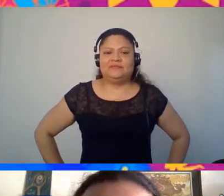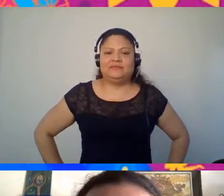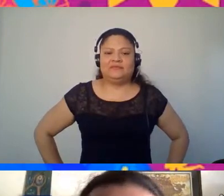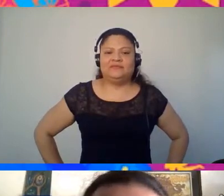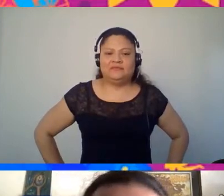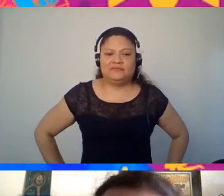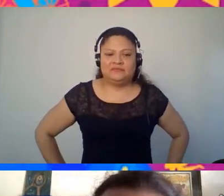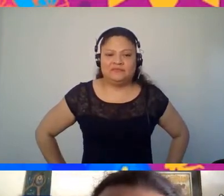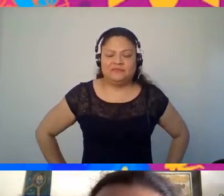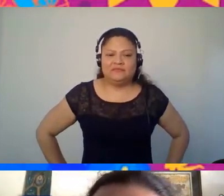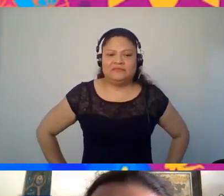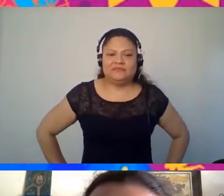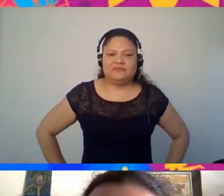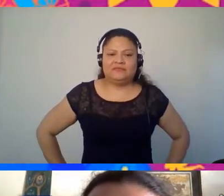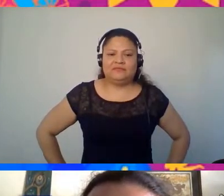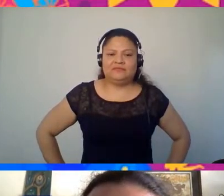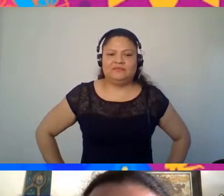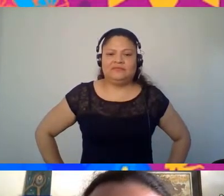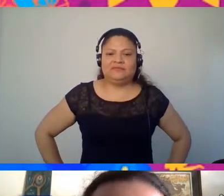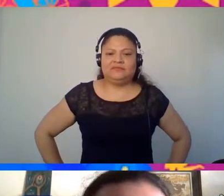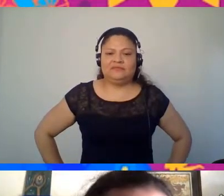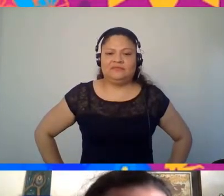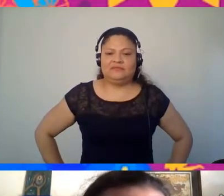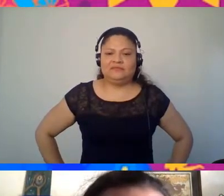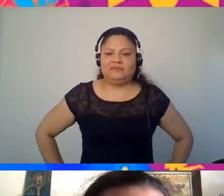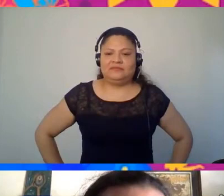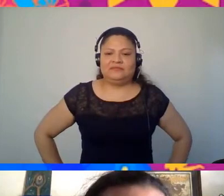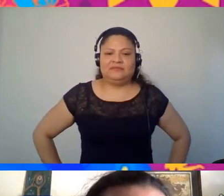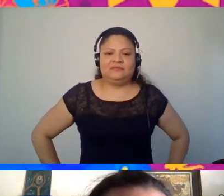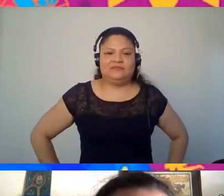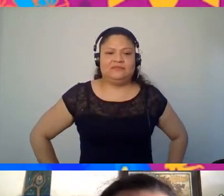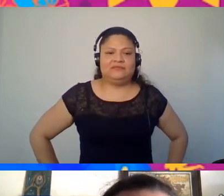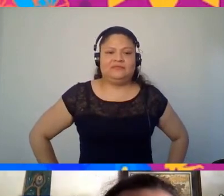que aprendieron el lenguaje de señas y después de